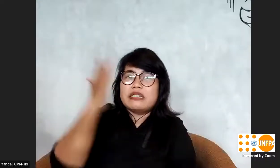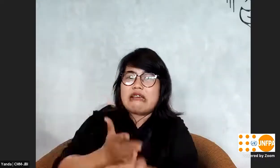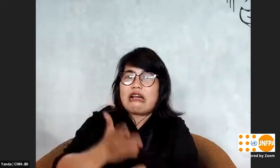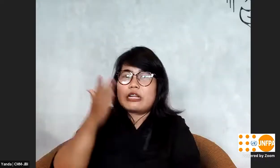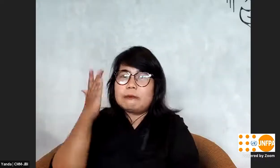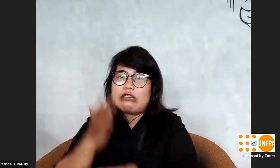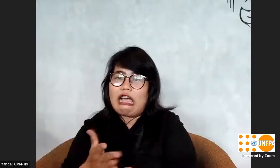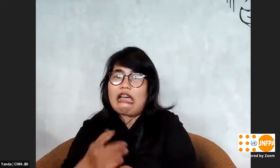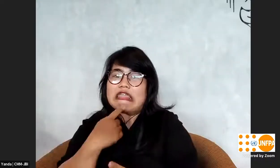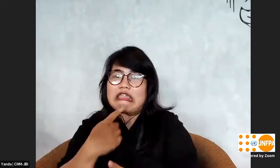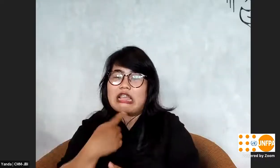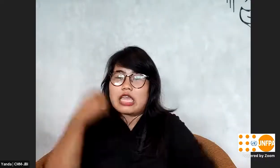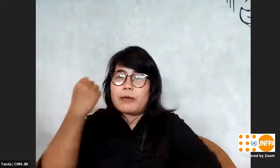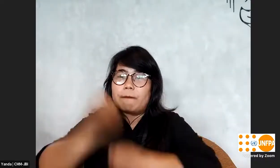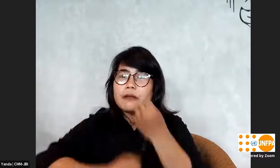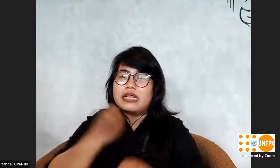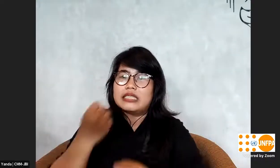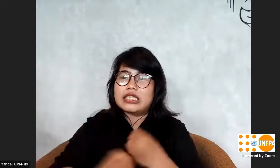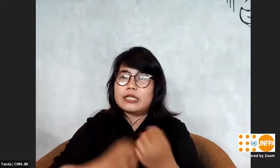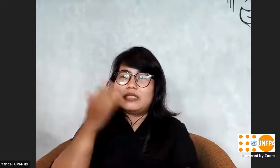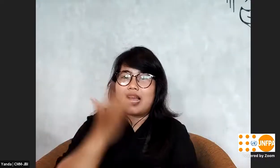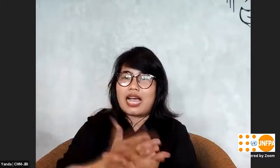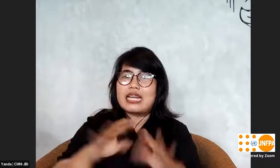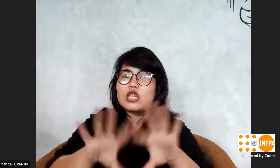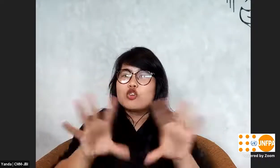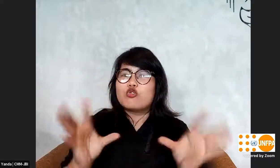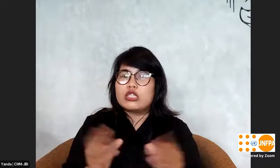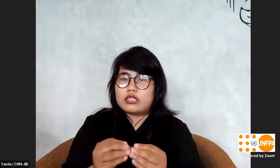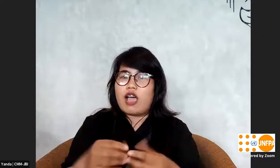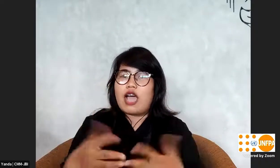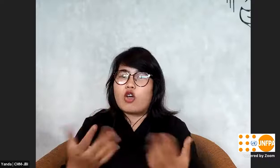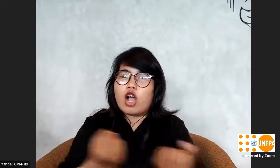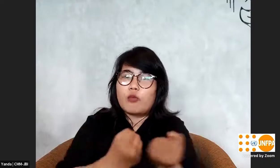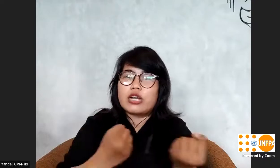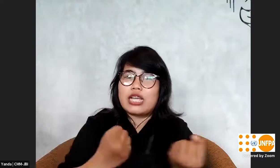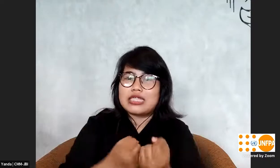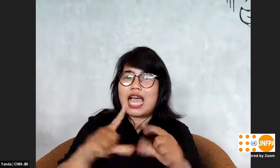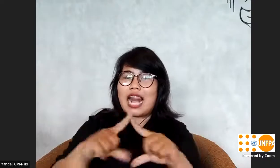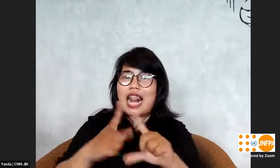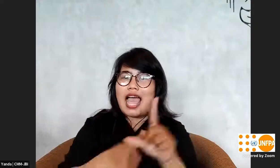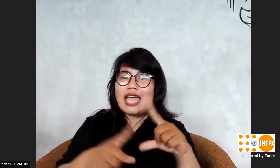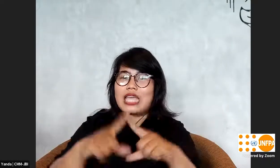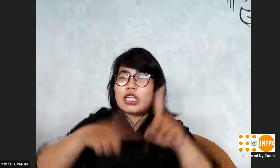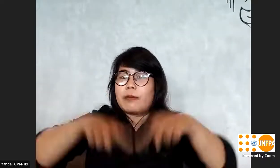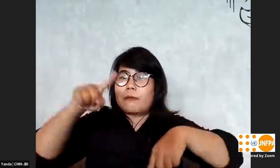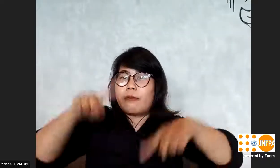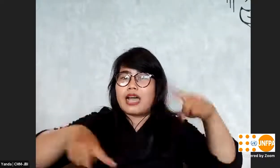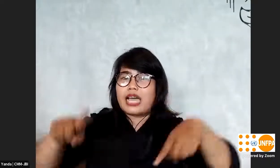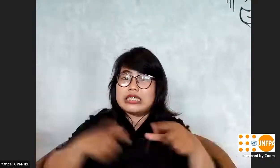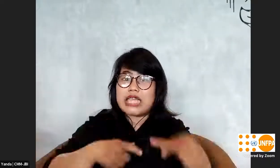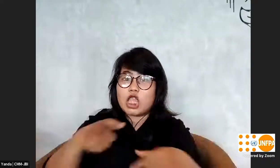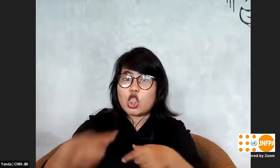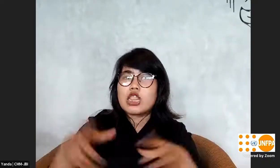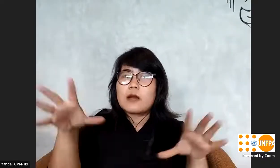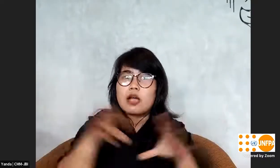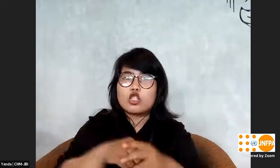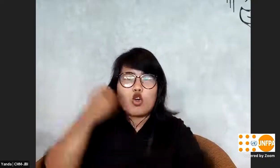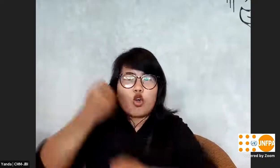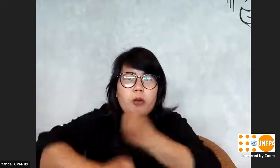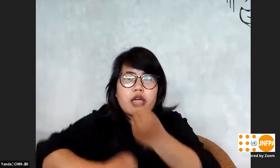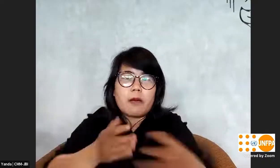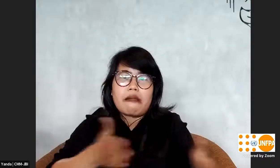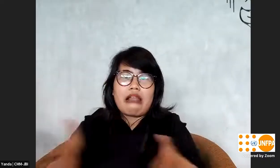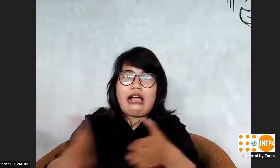kepemimpinan mentasi kebijakan inklusi dan akomodasi layak di berbagai sektor termasuk dalam upaya penanganan kekerasan